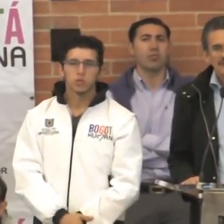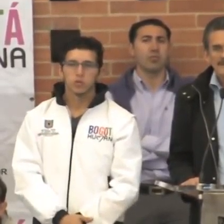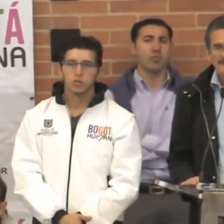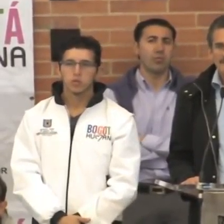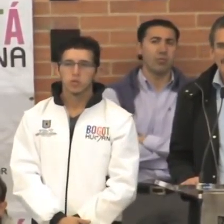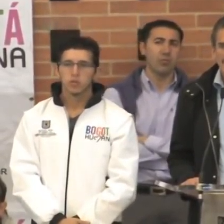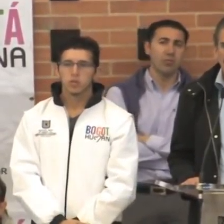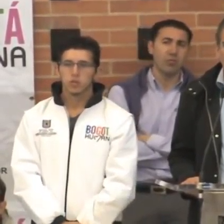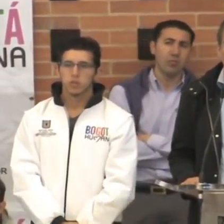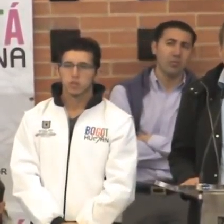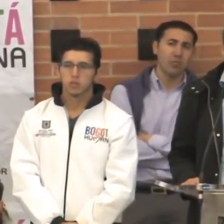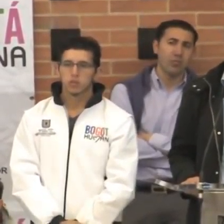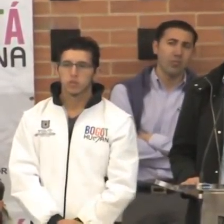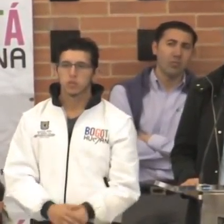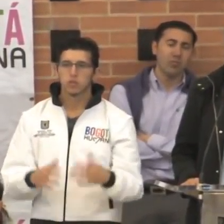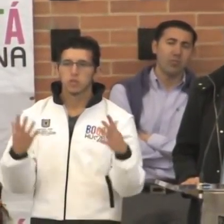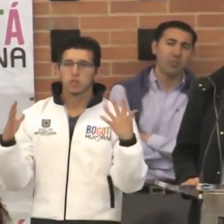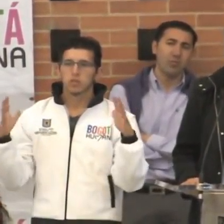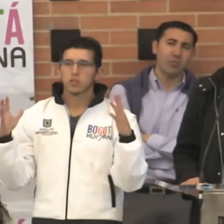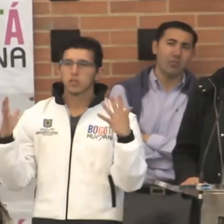Que vivan las mujeres.